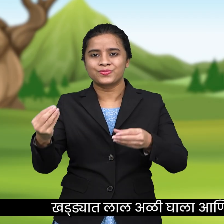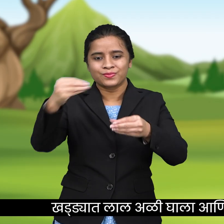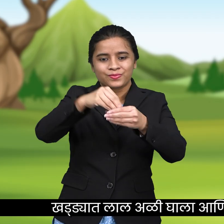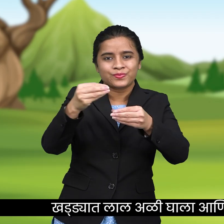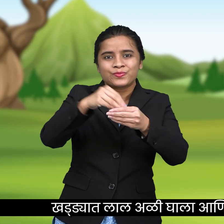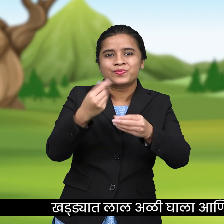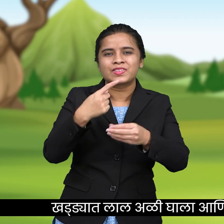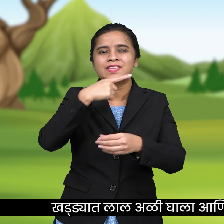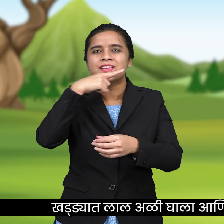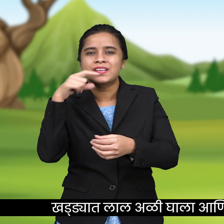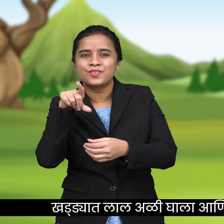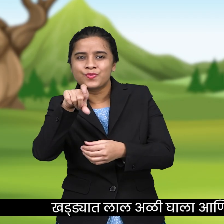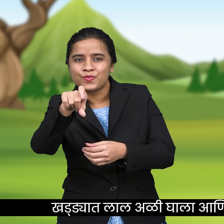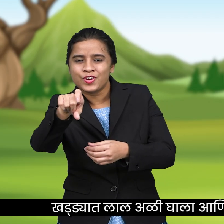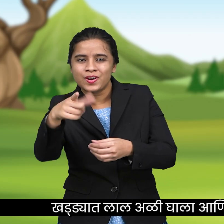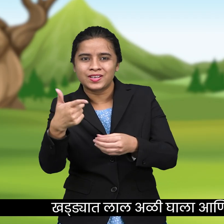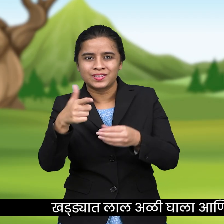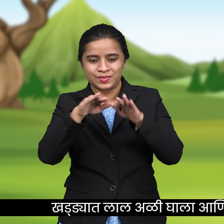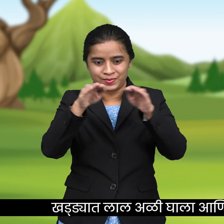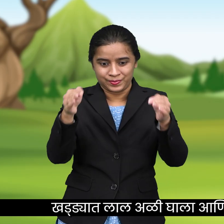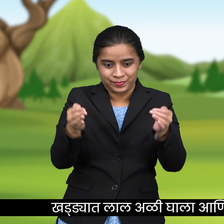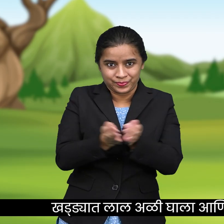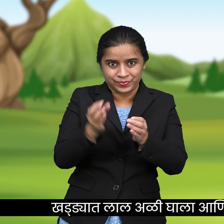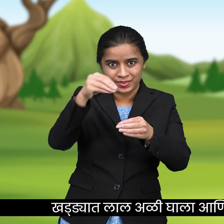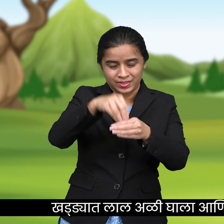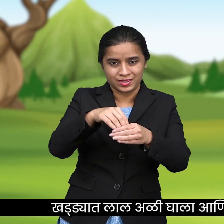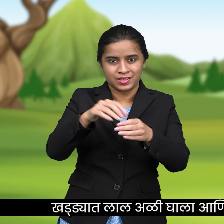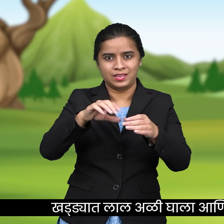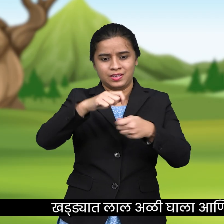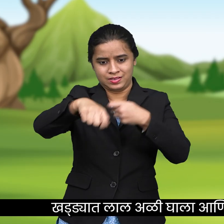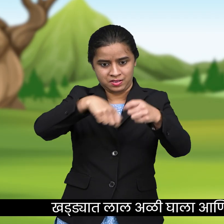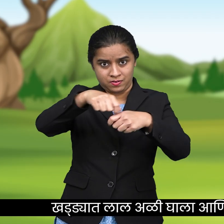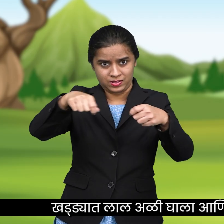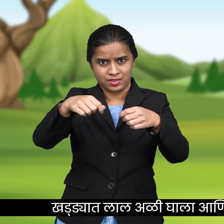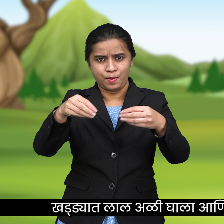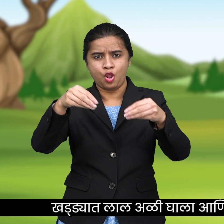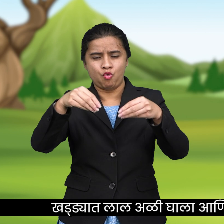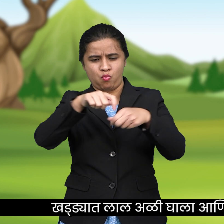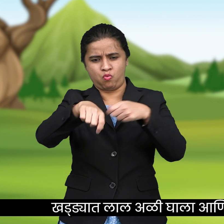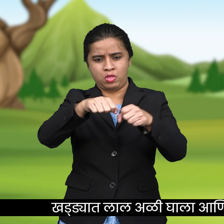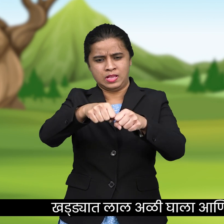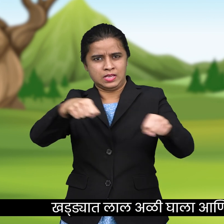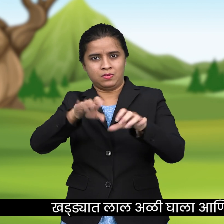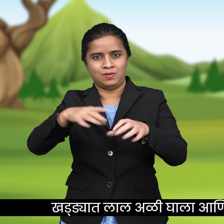खड्ड्यात लाल अळी घाला आणि त्यांना गवताच्या थराने सैल झाकून टाका.